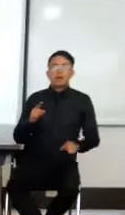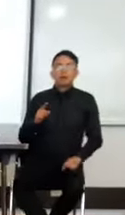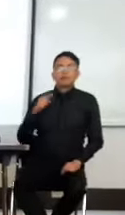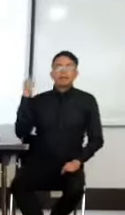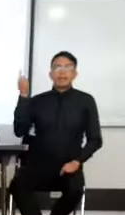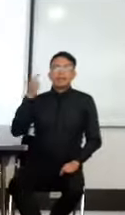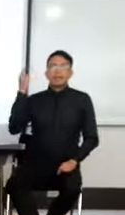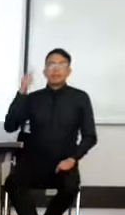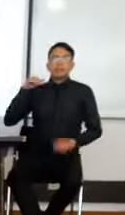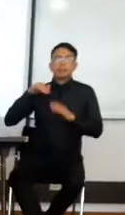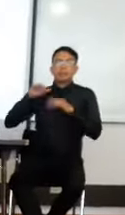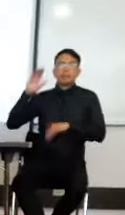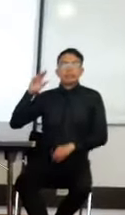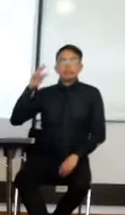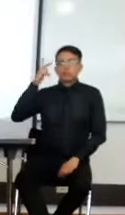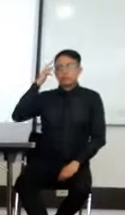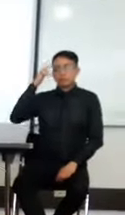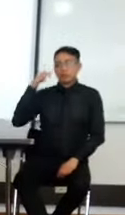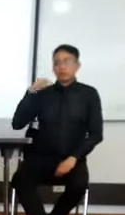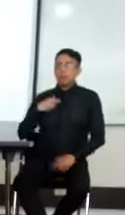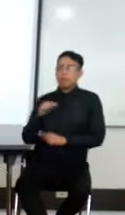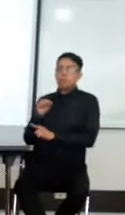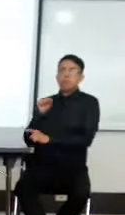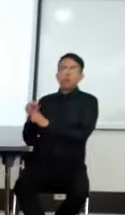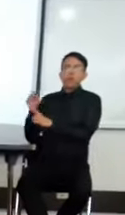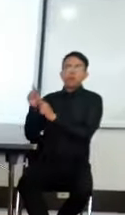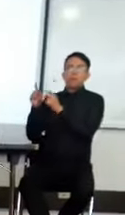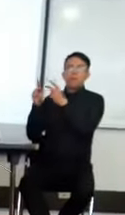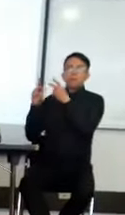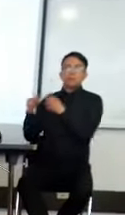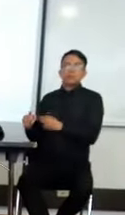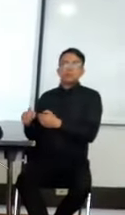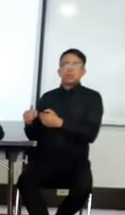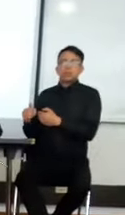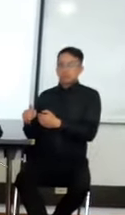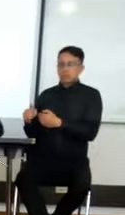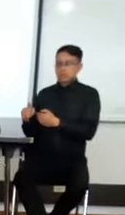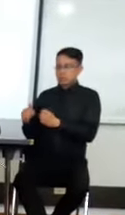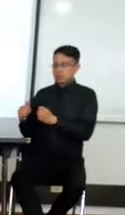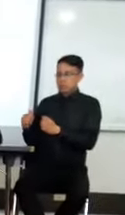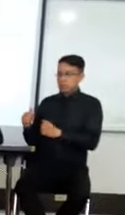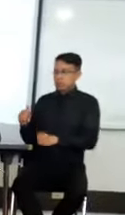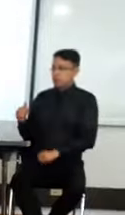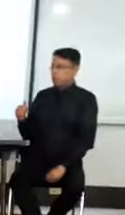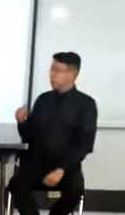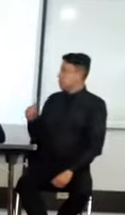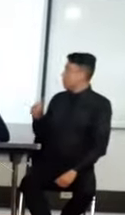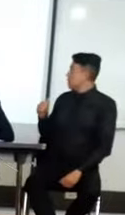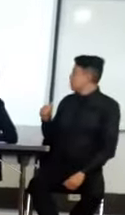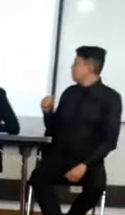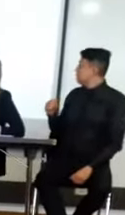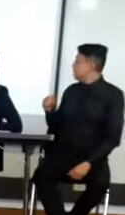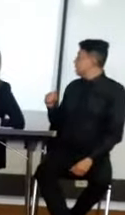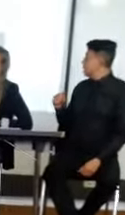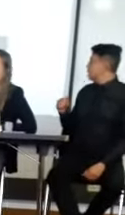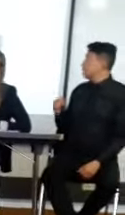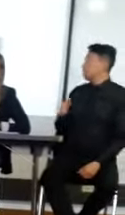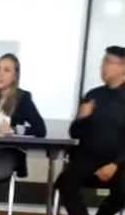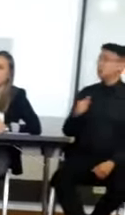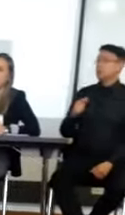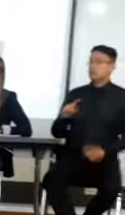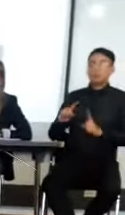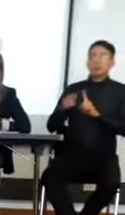paso que más omitimos, ¿cierto? Y que menos garantizamos. Entonces hemos trabajado con el equipo para que reconozcamos que este